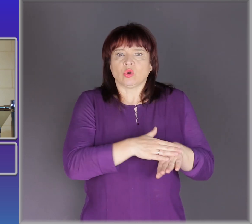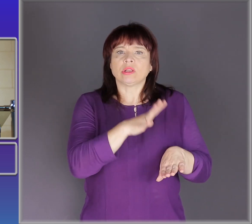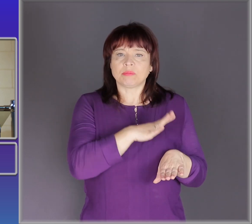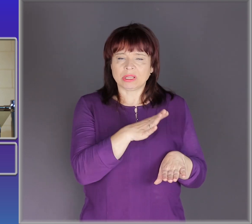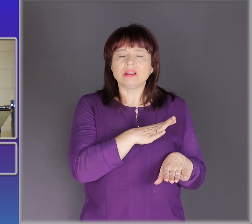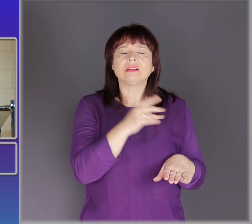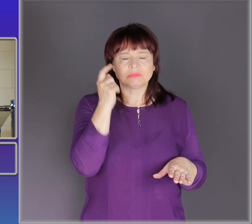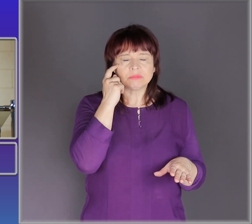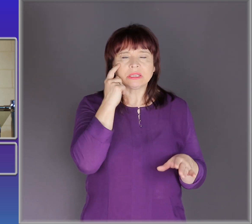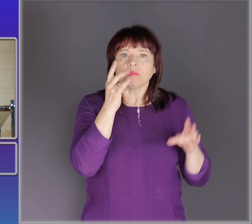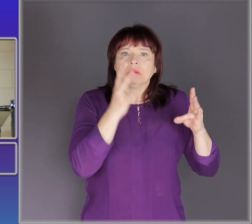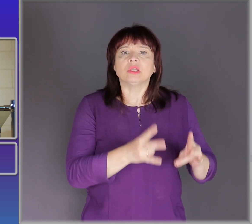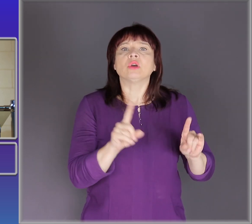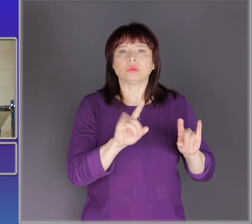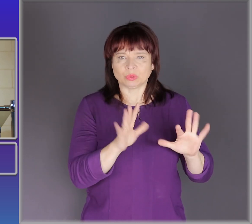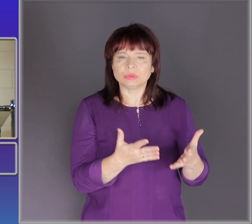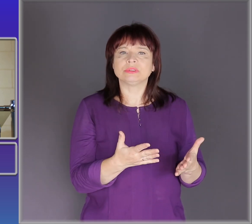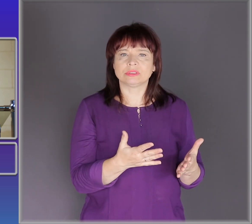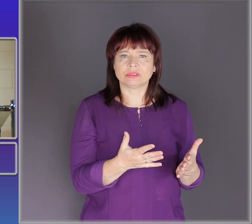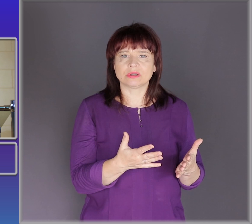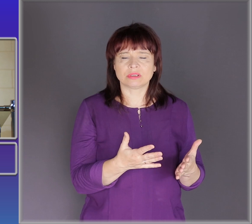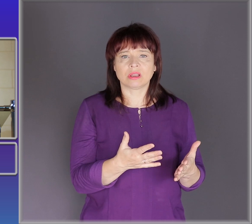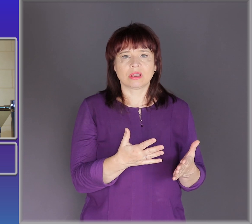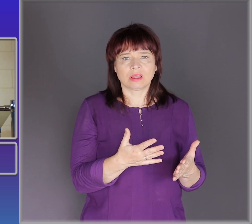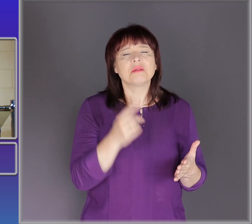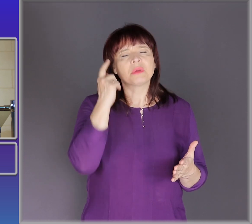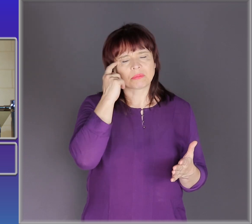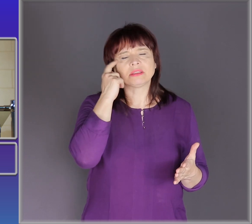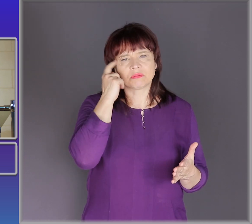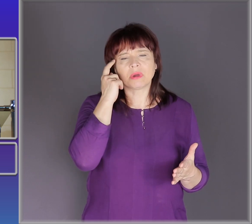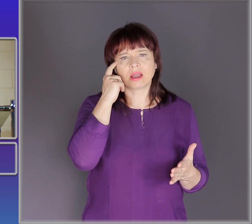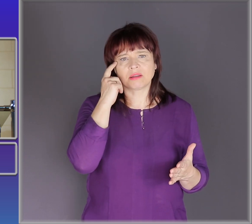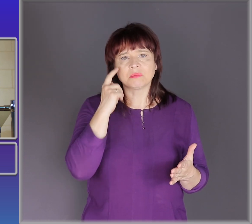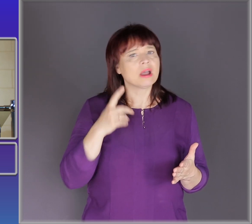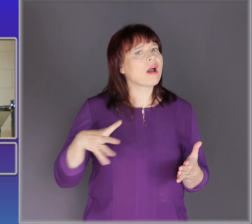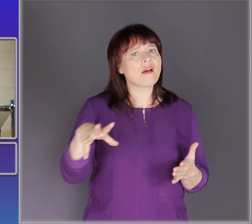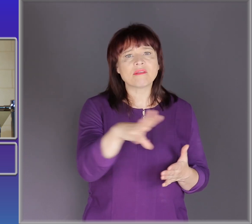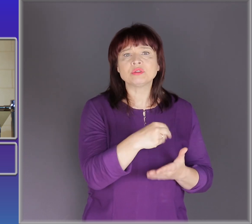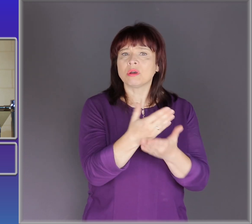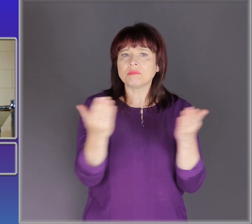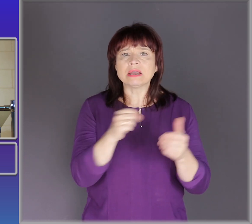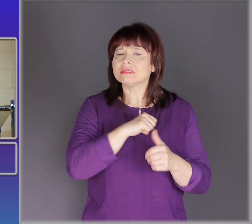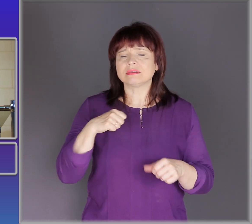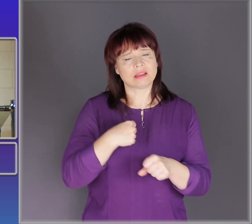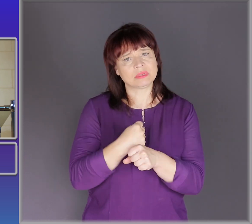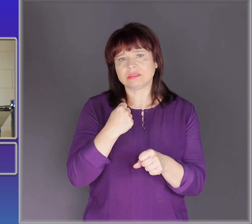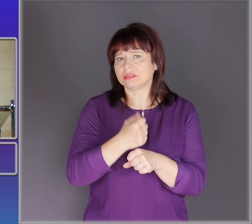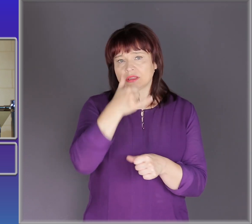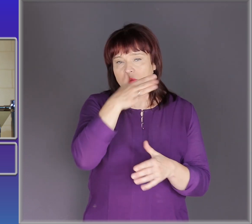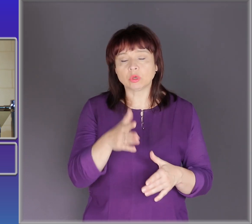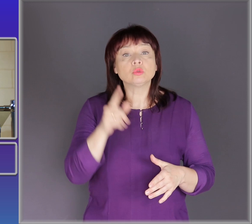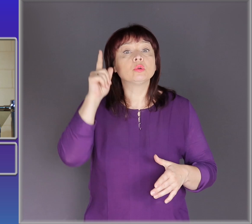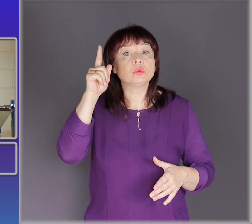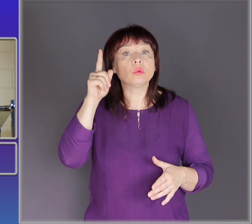нам надо четко понять что не все в наших руках но многие вещи которые